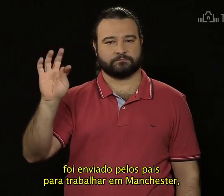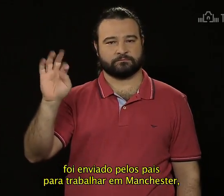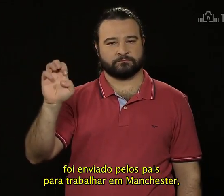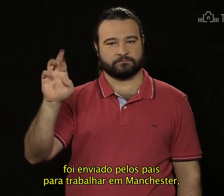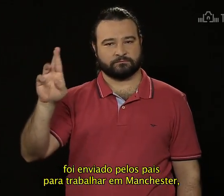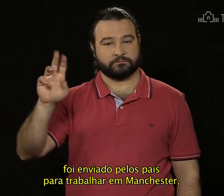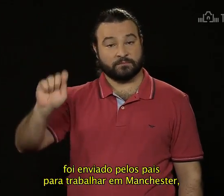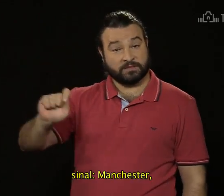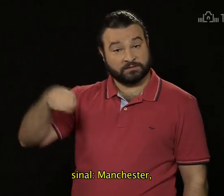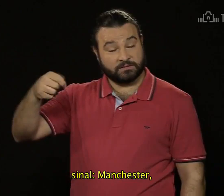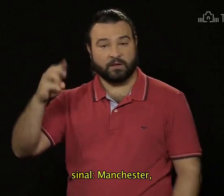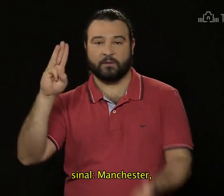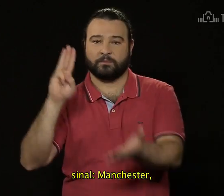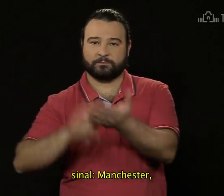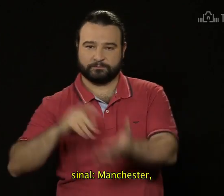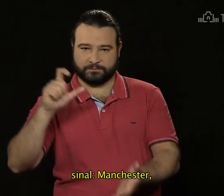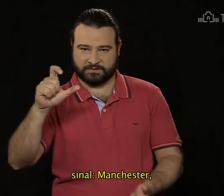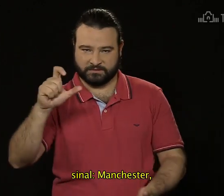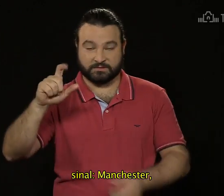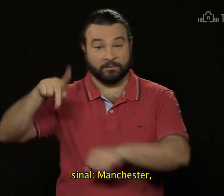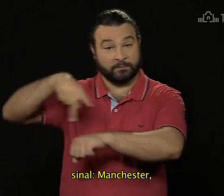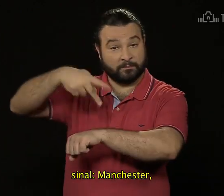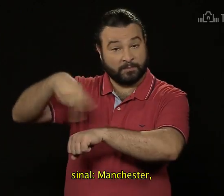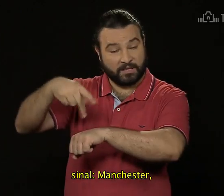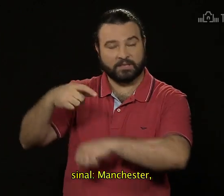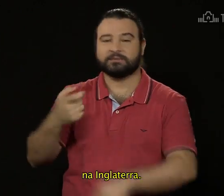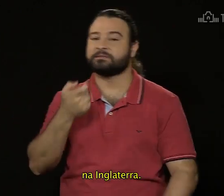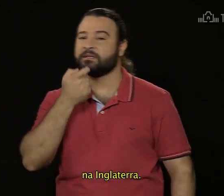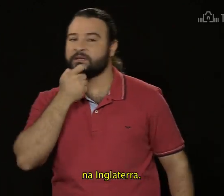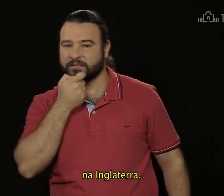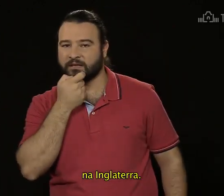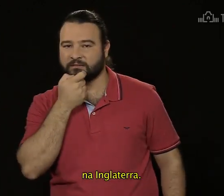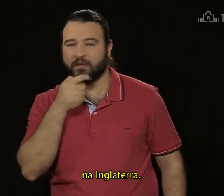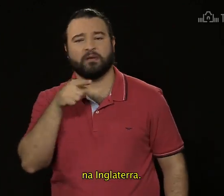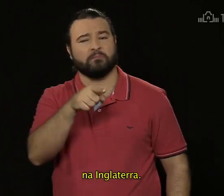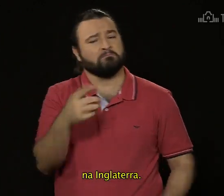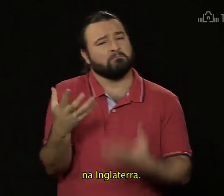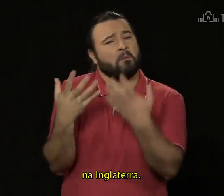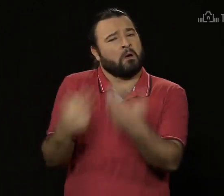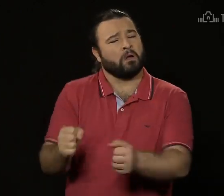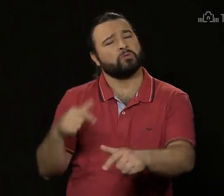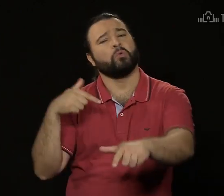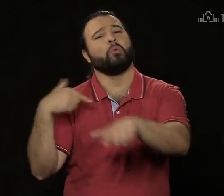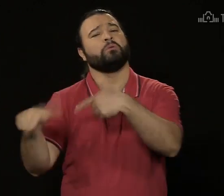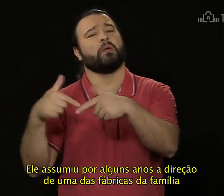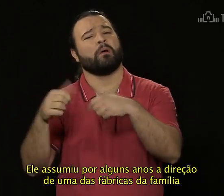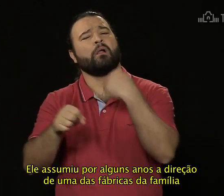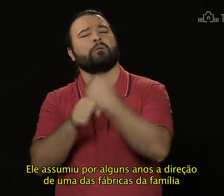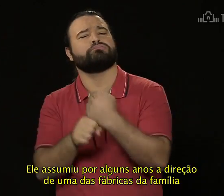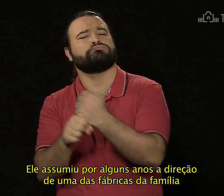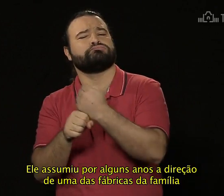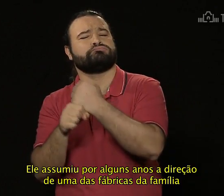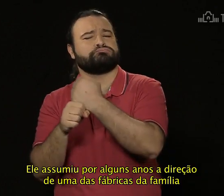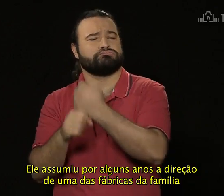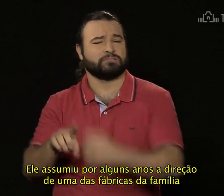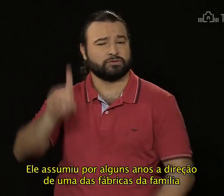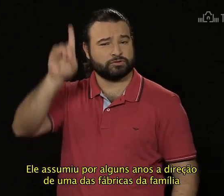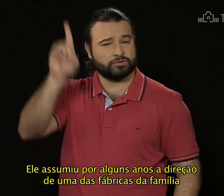Sinal Manchester na Inglaterra Ele assumiu por alguns anos